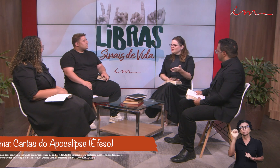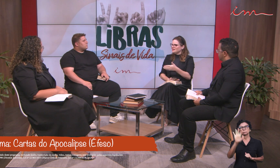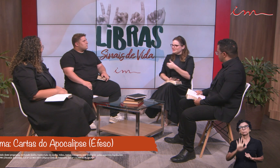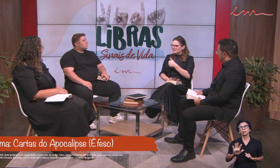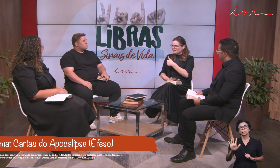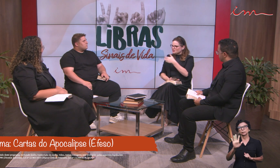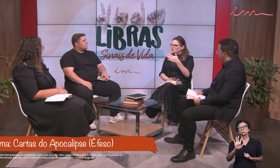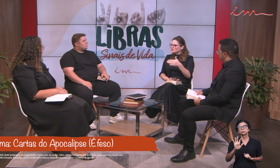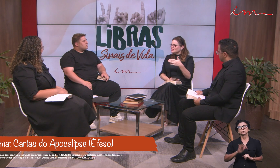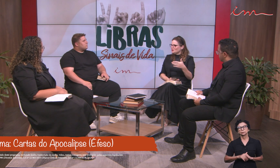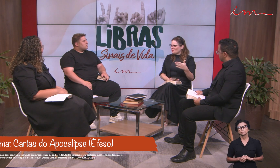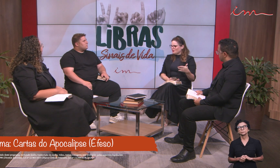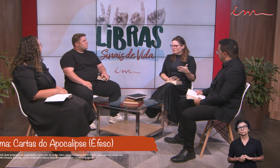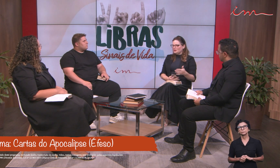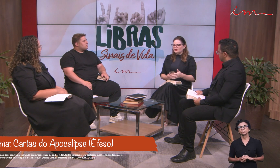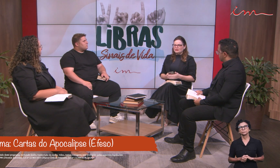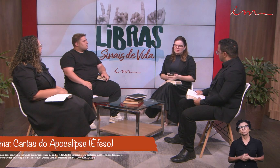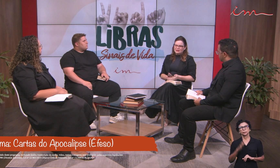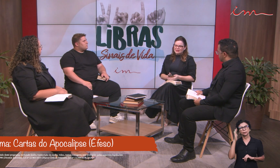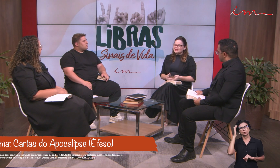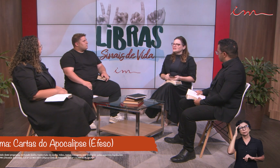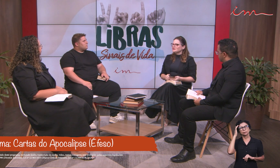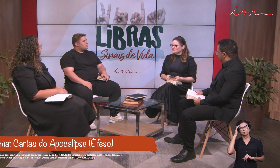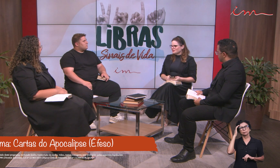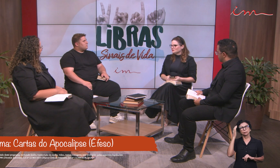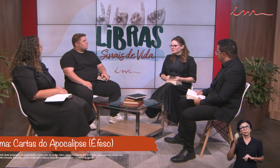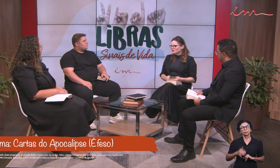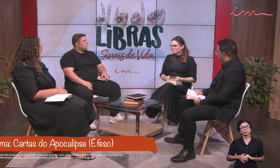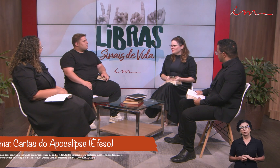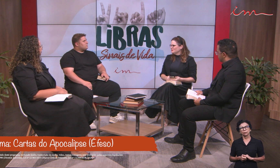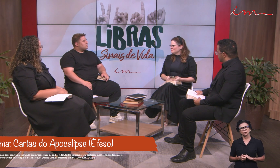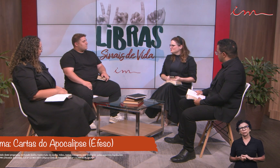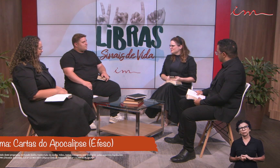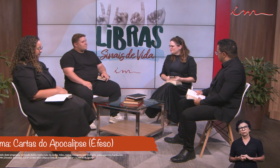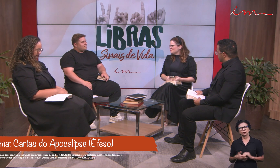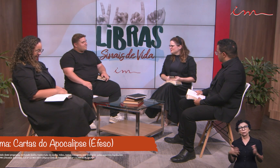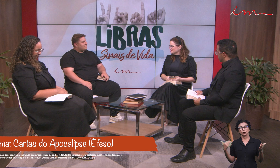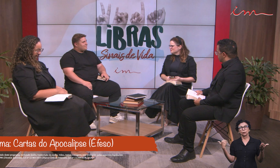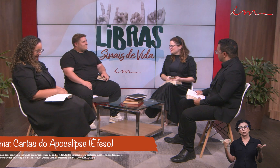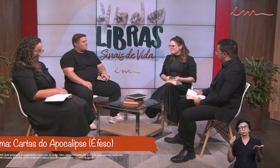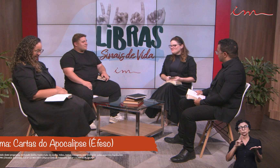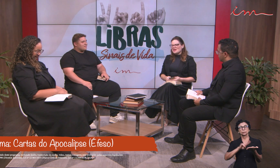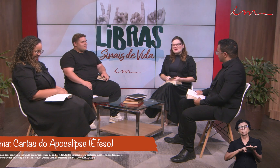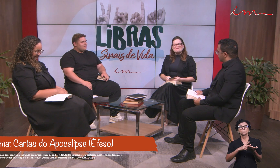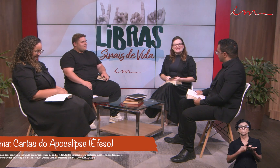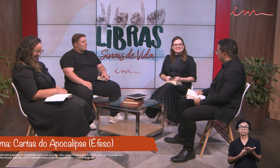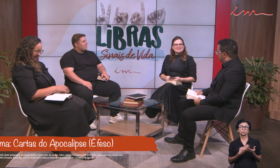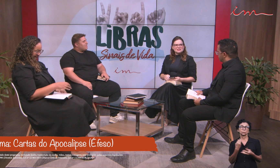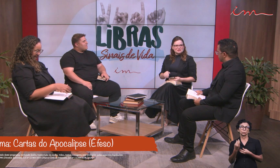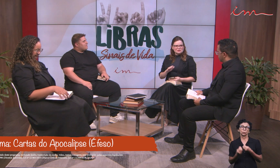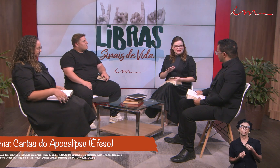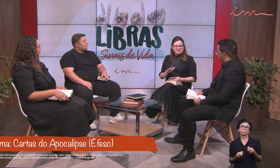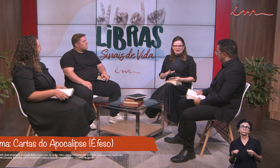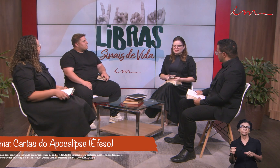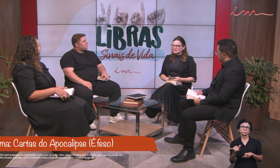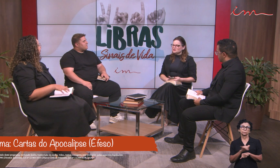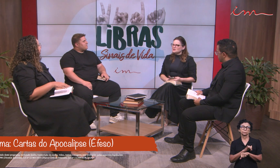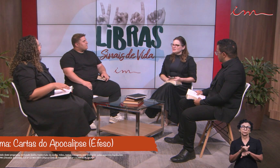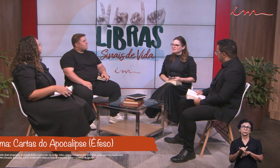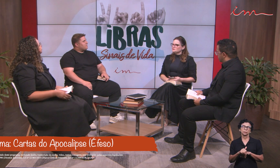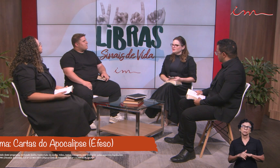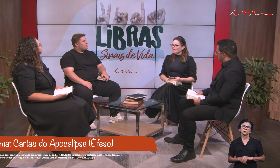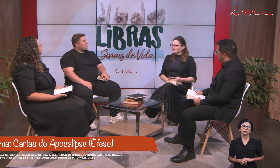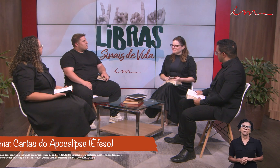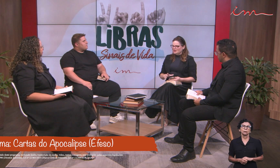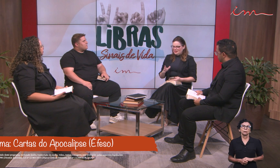figuras, né? E para a gente conseguir compreender melhor e trazer isso na tradução fica um desafio e tanto, né? Verdade. Mas antes da gente começar, a gente